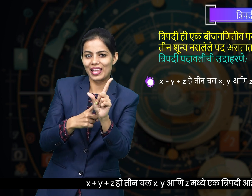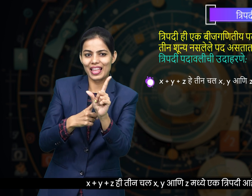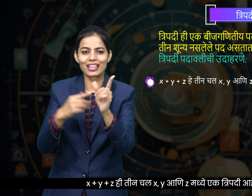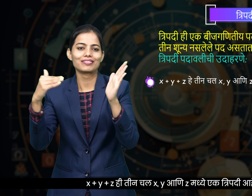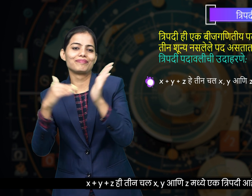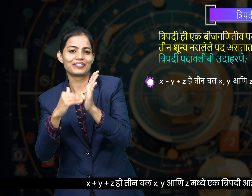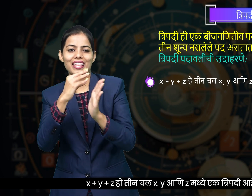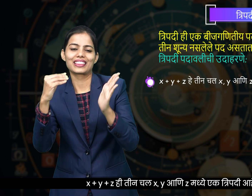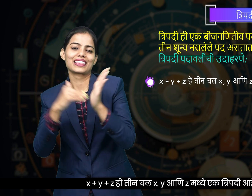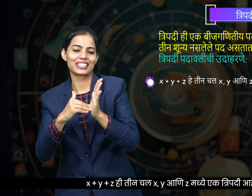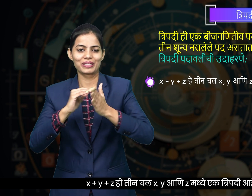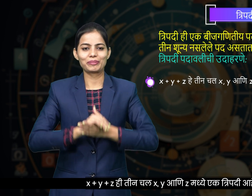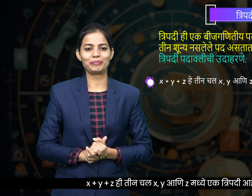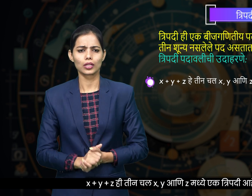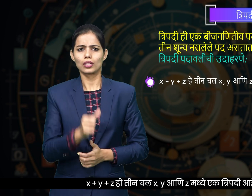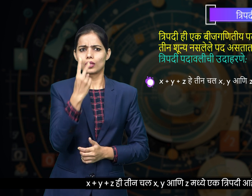आहे.